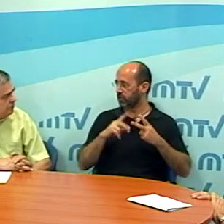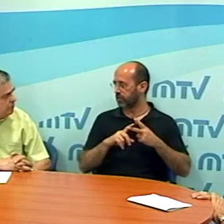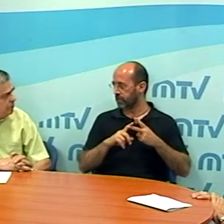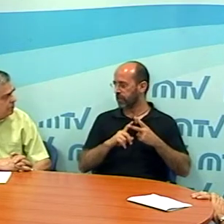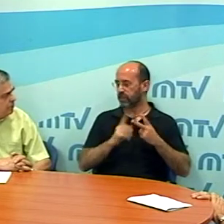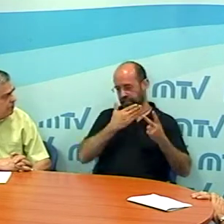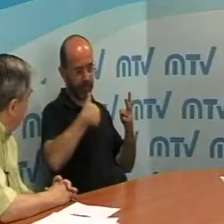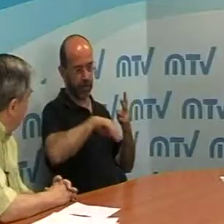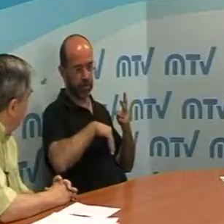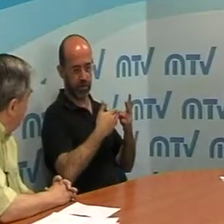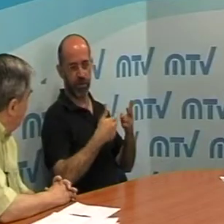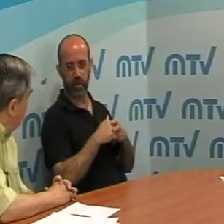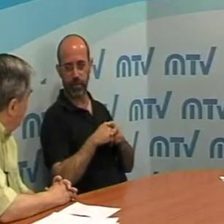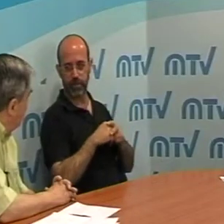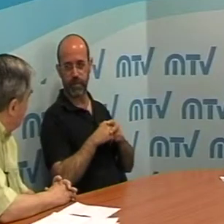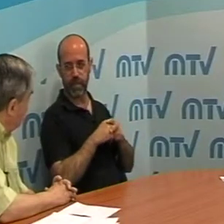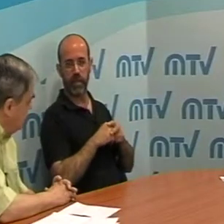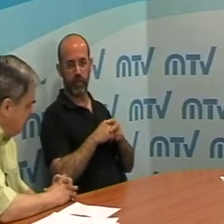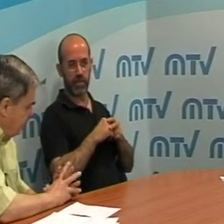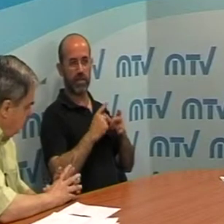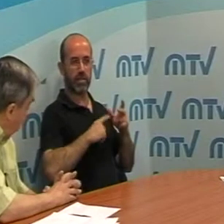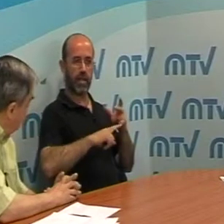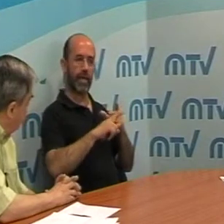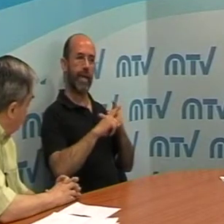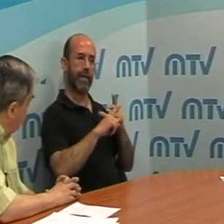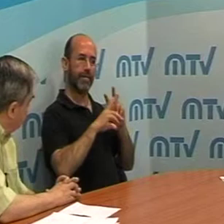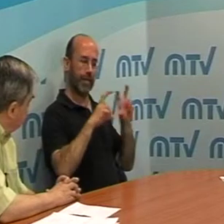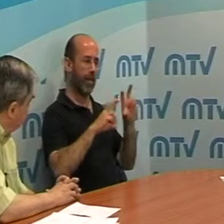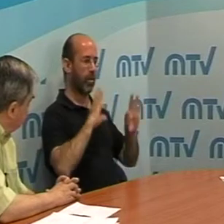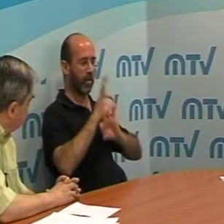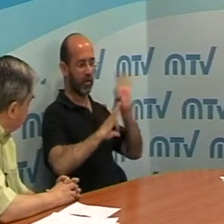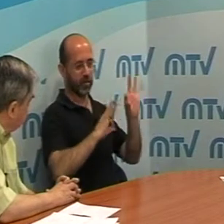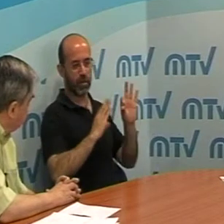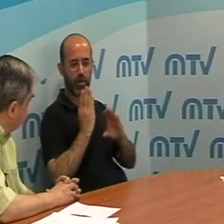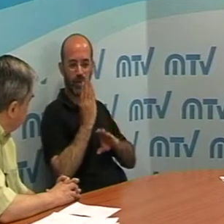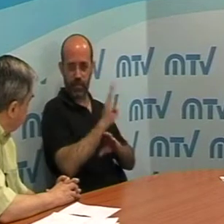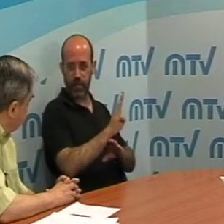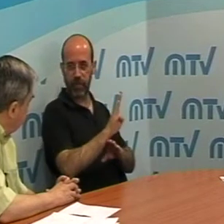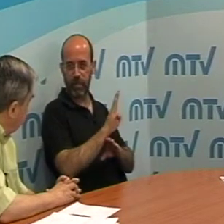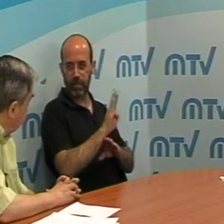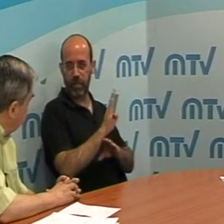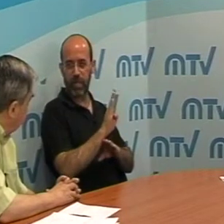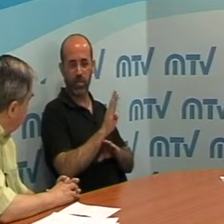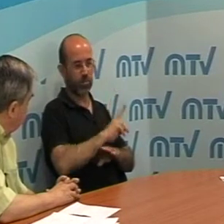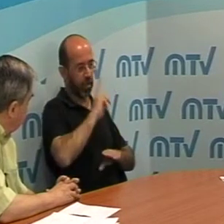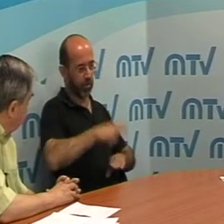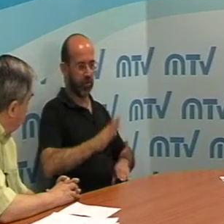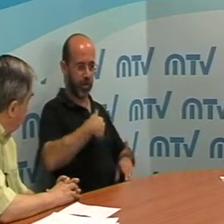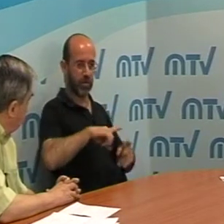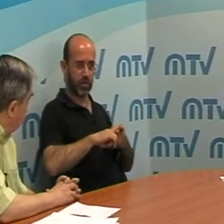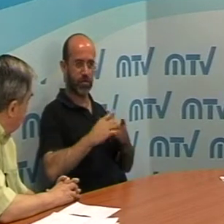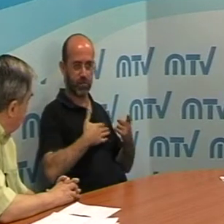propio oído, ¿no? A través de nosotros, claro. Y FILSE sería la entidad o la organización que nos representa a nivel nacional para eso,